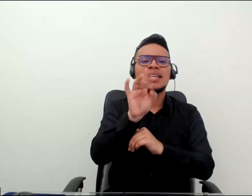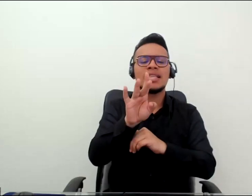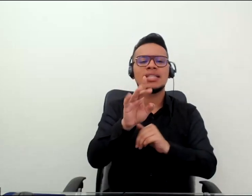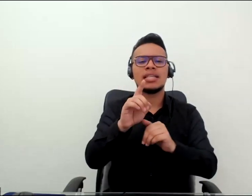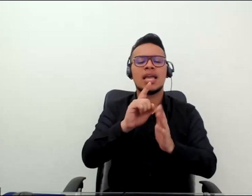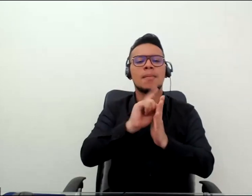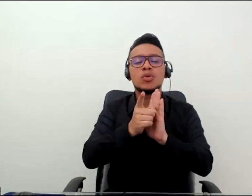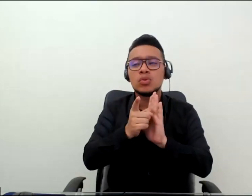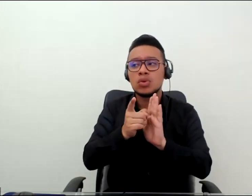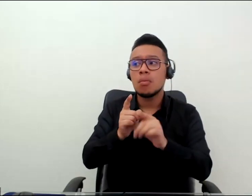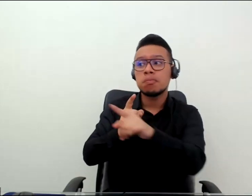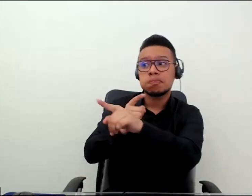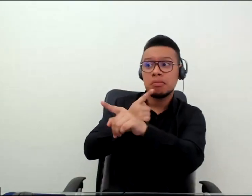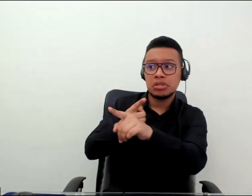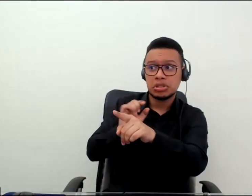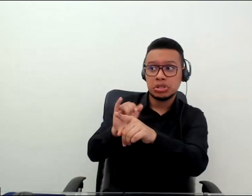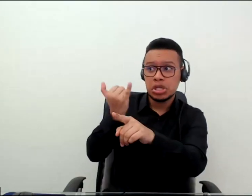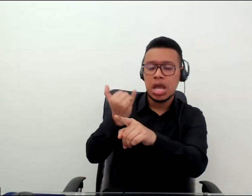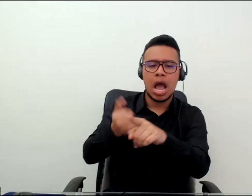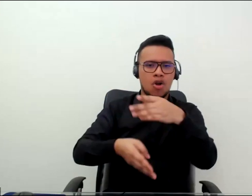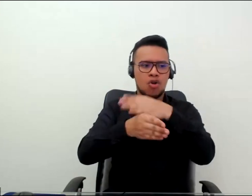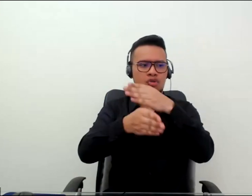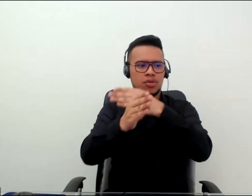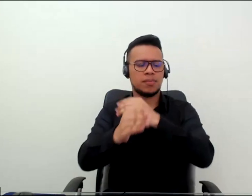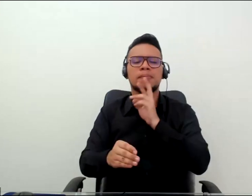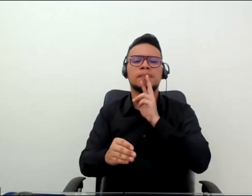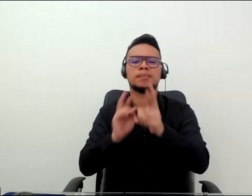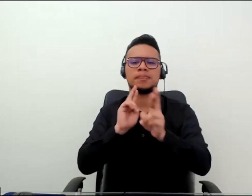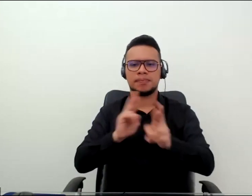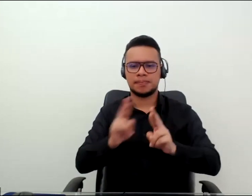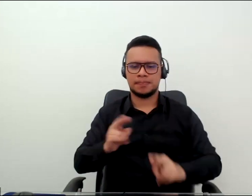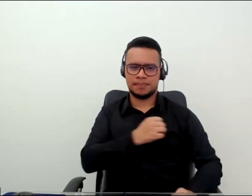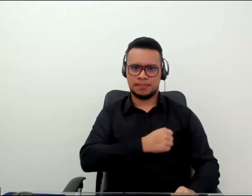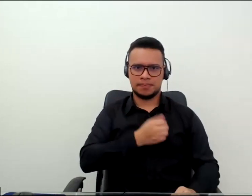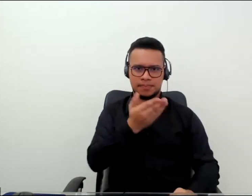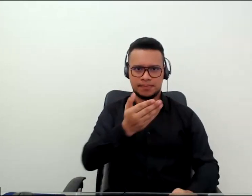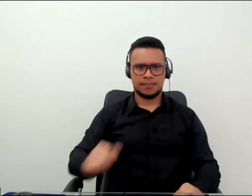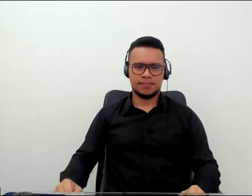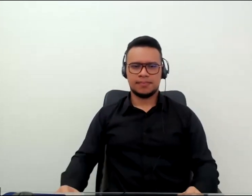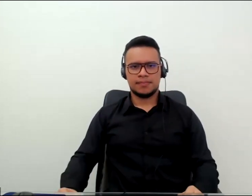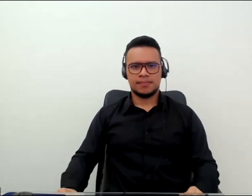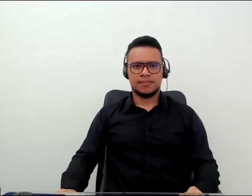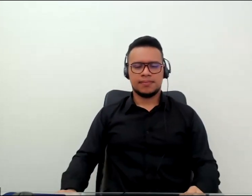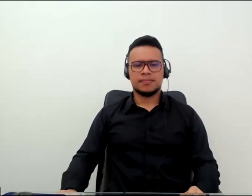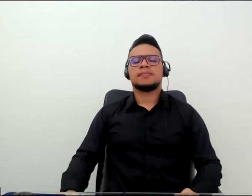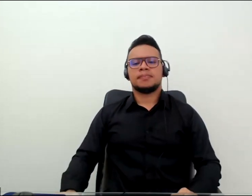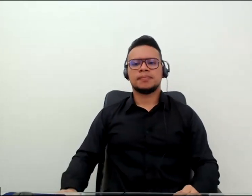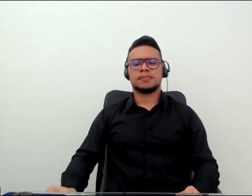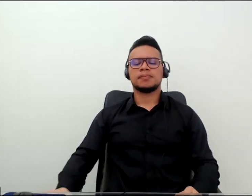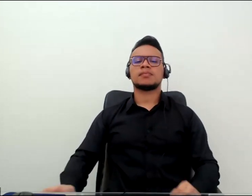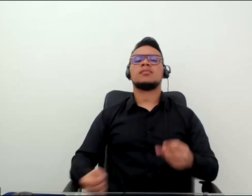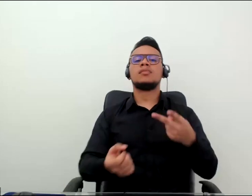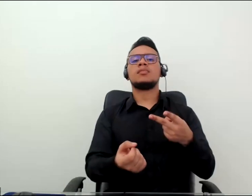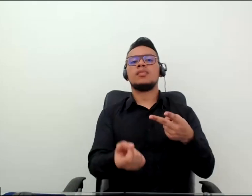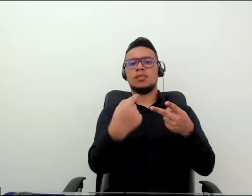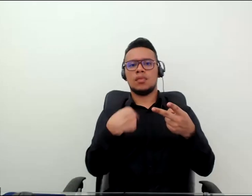nos autoriza el máster continuamos respondiendo preguntas por favor perfecto muy bien entonces la siguiente pregunta es